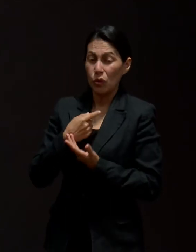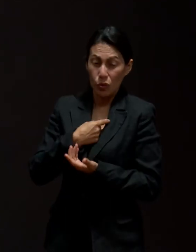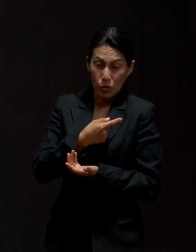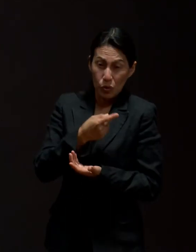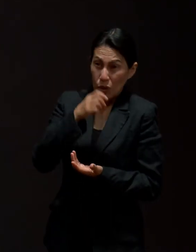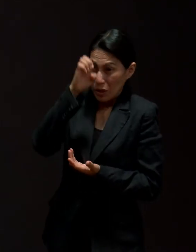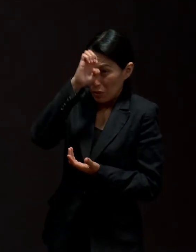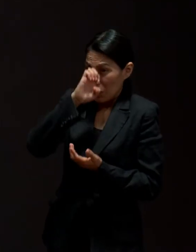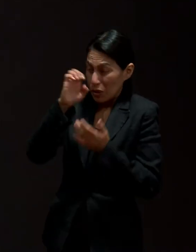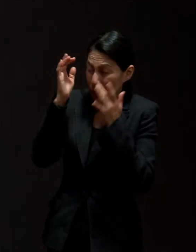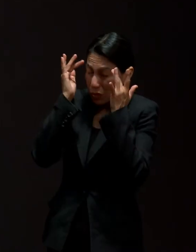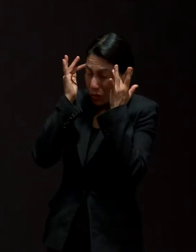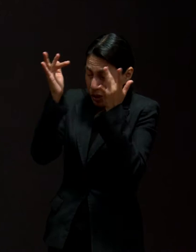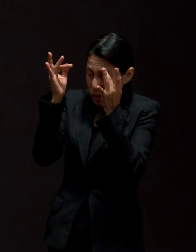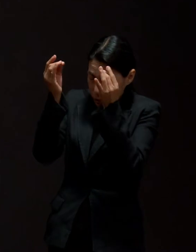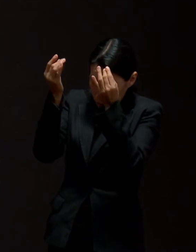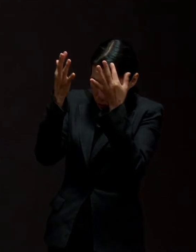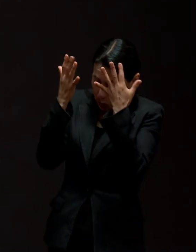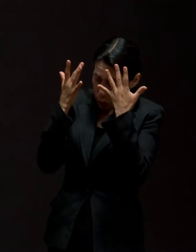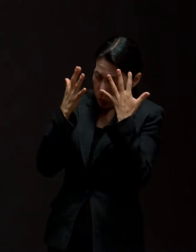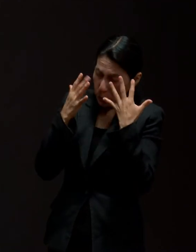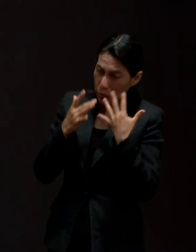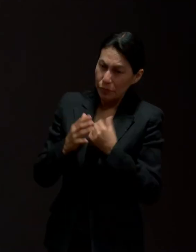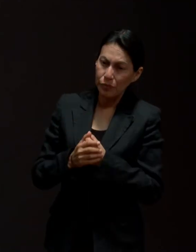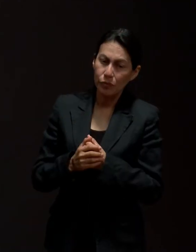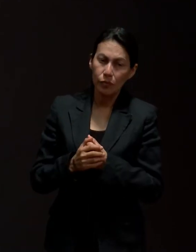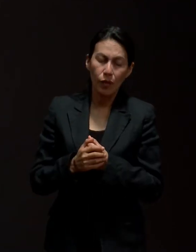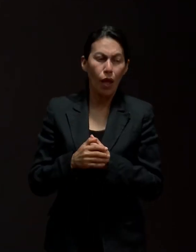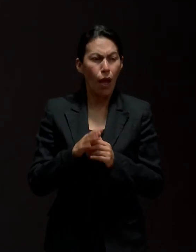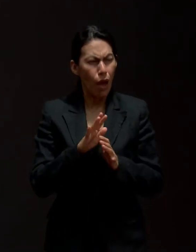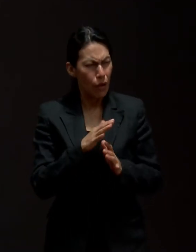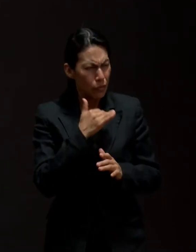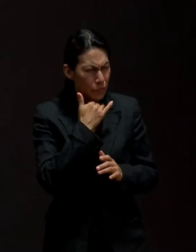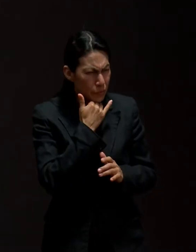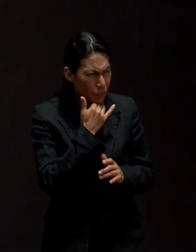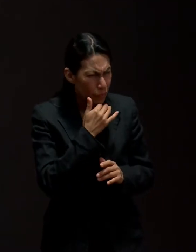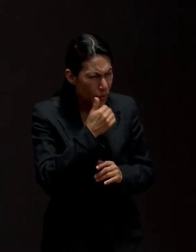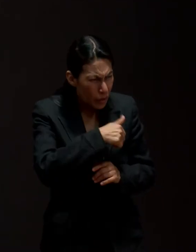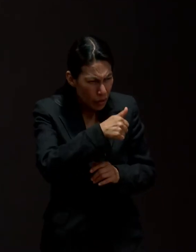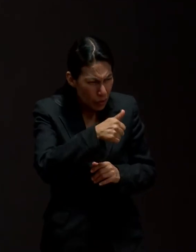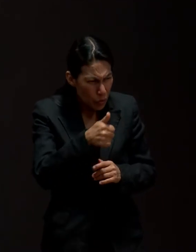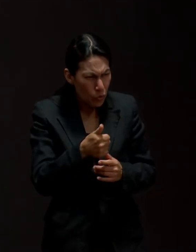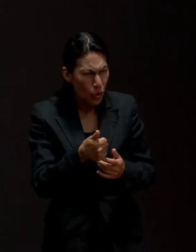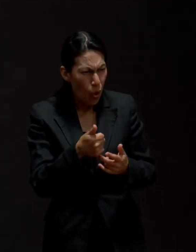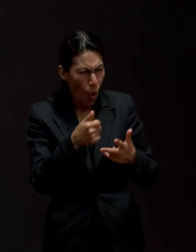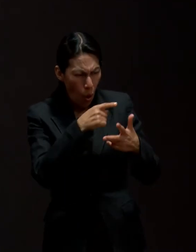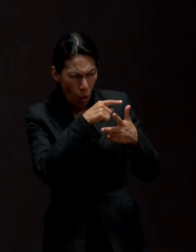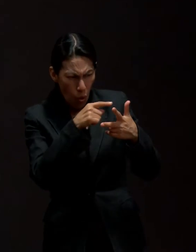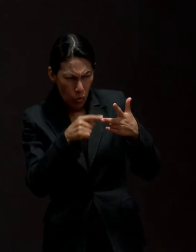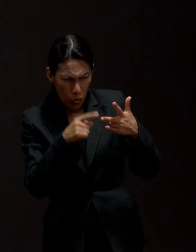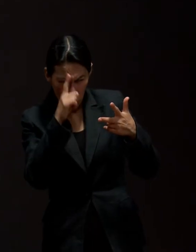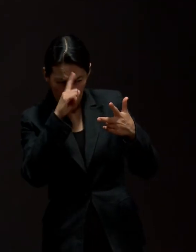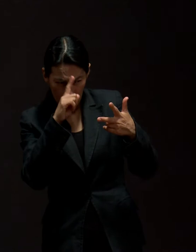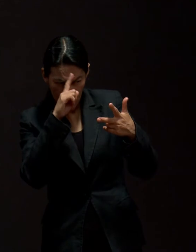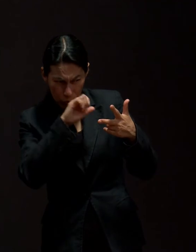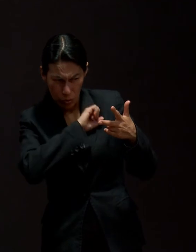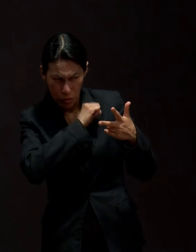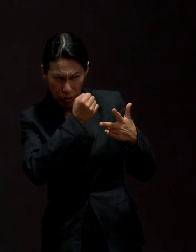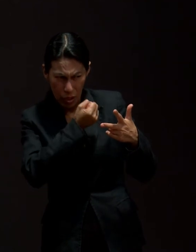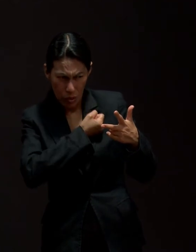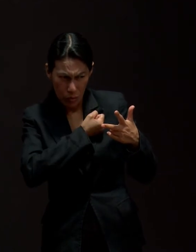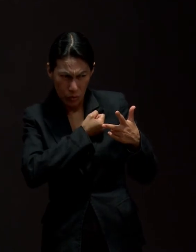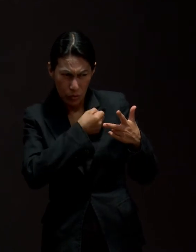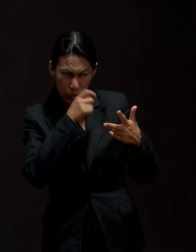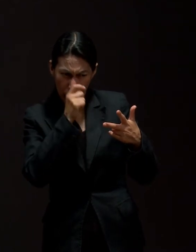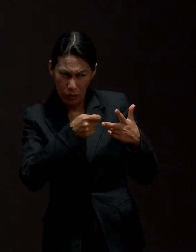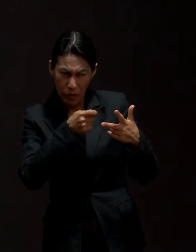esas leyes para derramar el espíritu sobre nosotros. O sea, cada uno, perdón, cada uno de